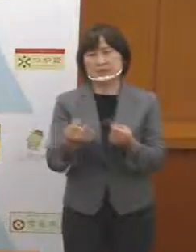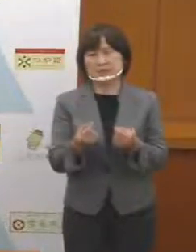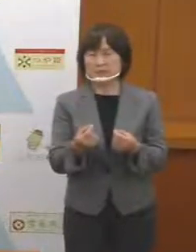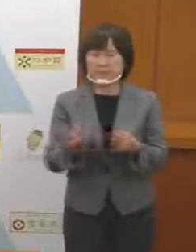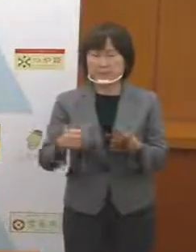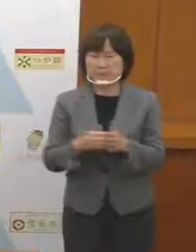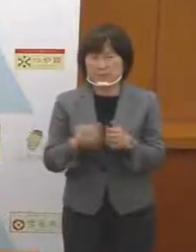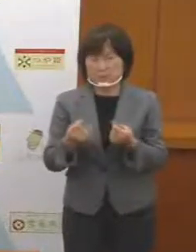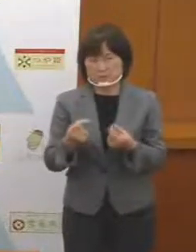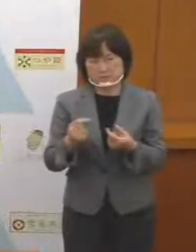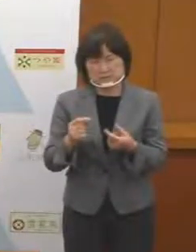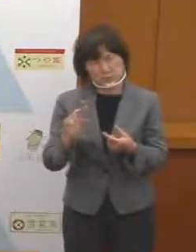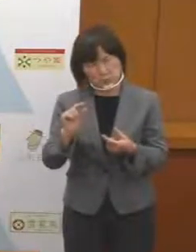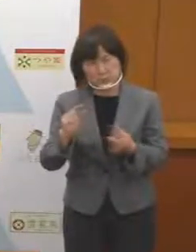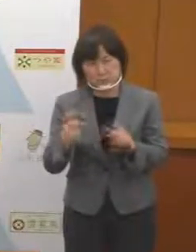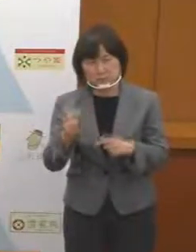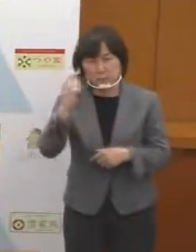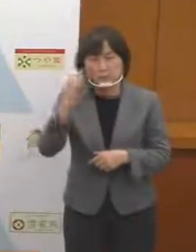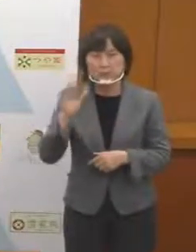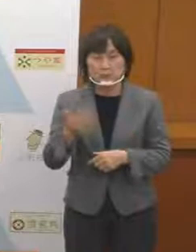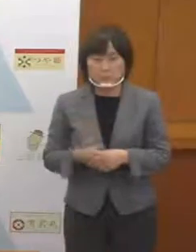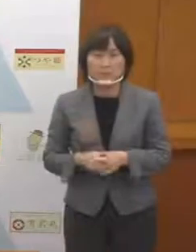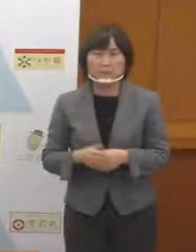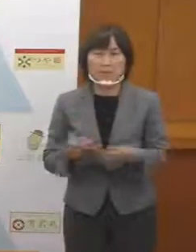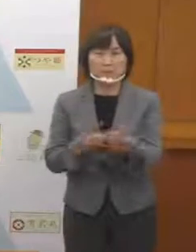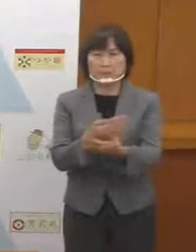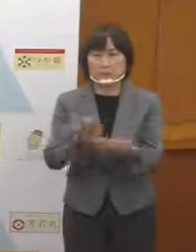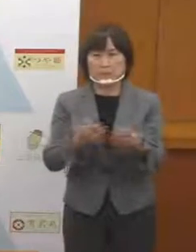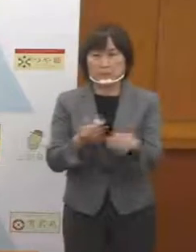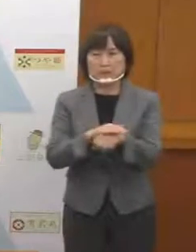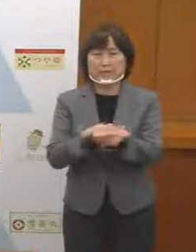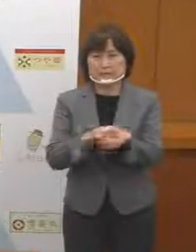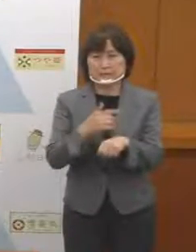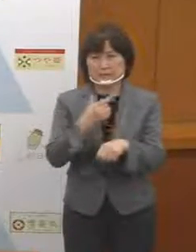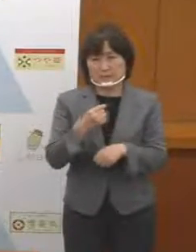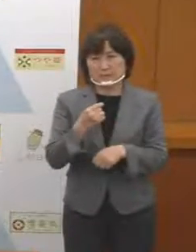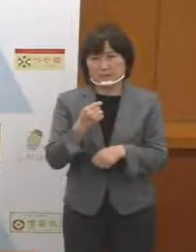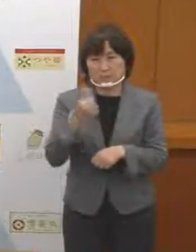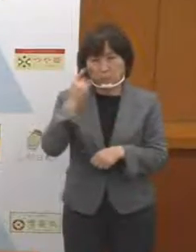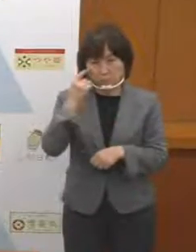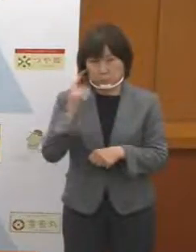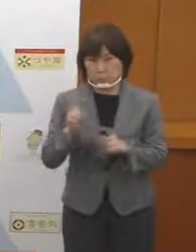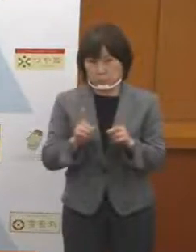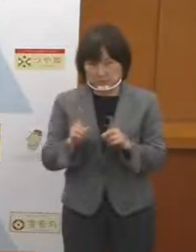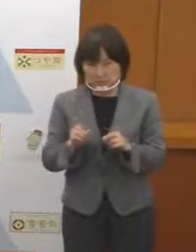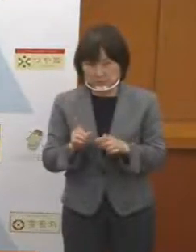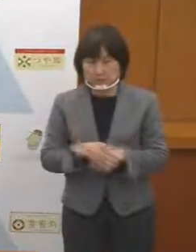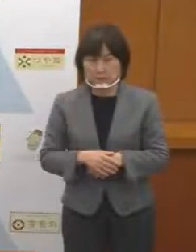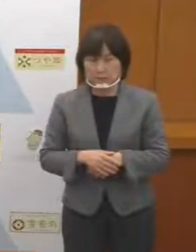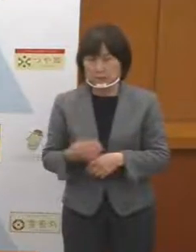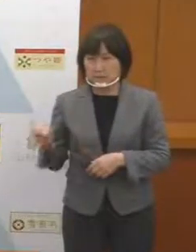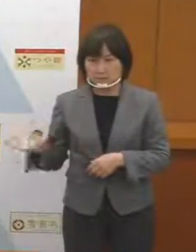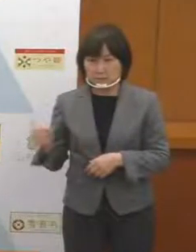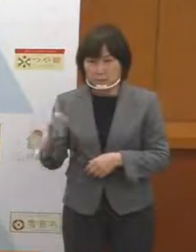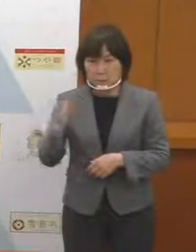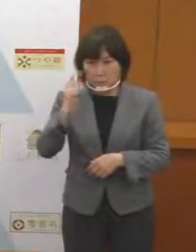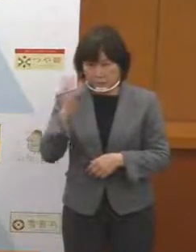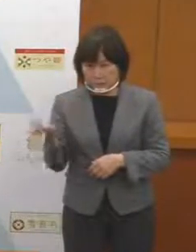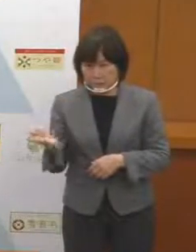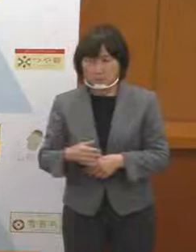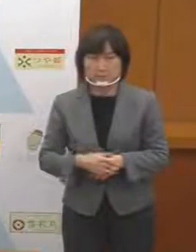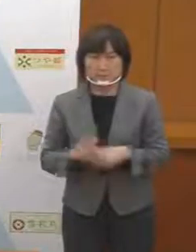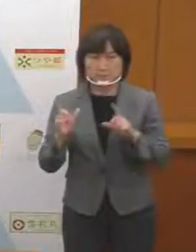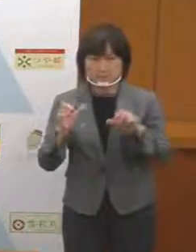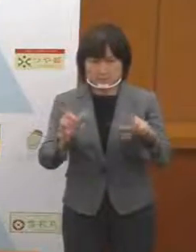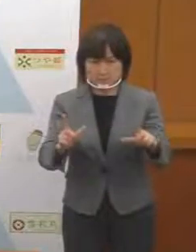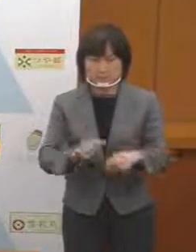までとはいかないとは思いますけれどもああああやっぱりふれあいの方向大事されるべきかその辺のが知事のご意見としてはありますか